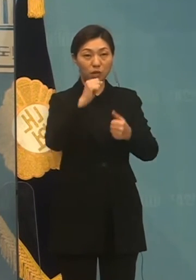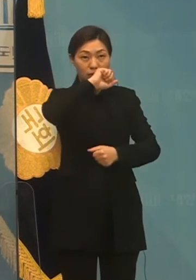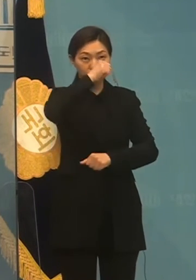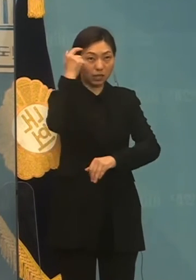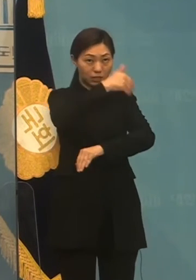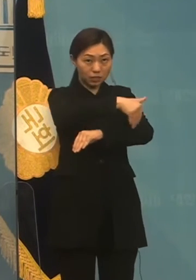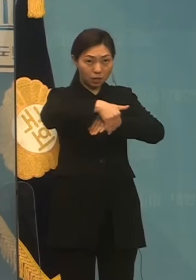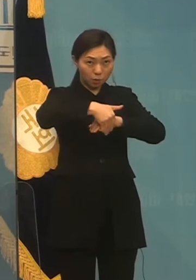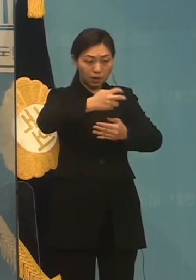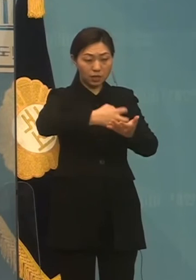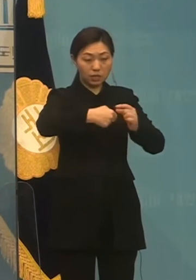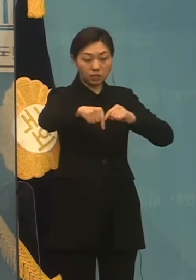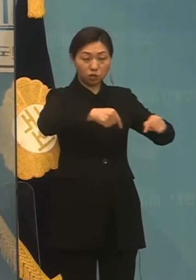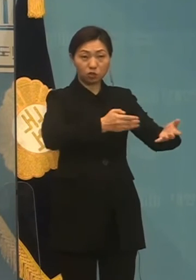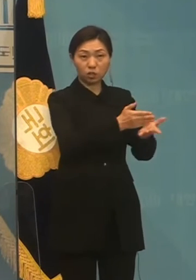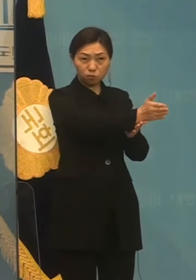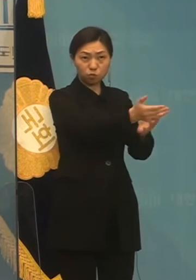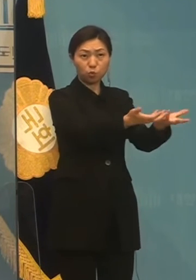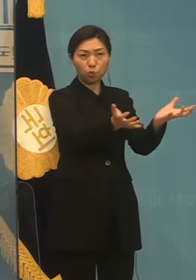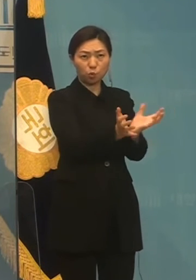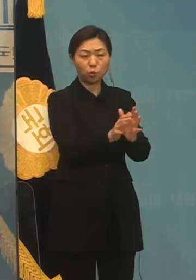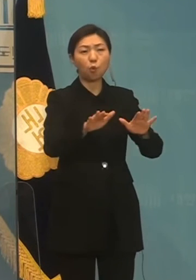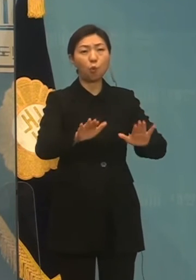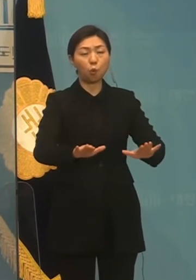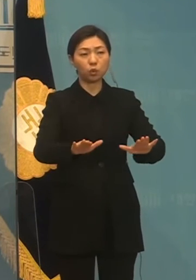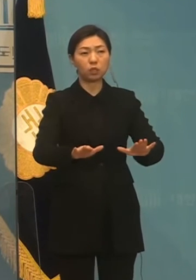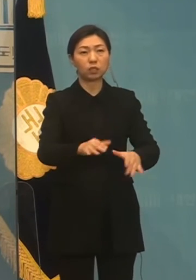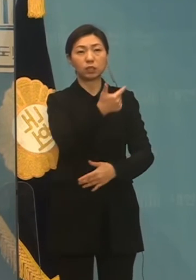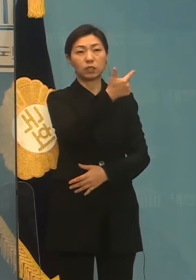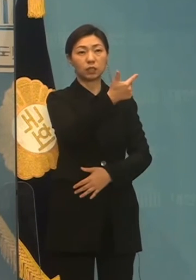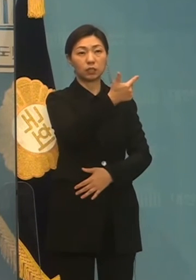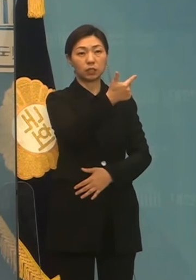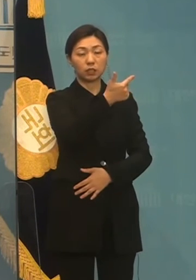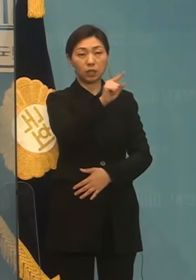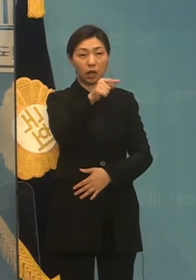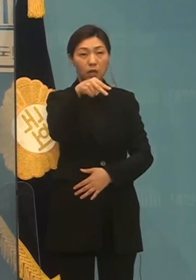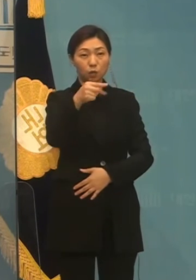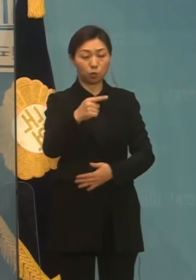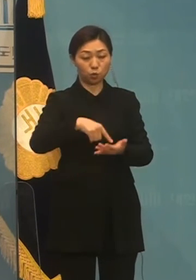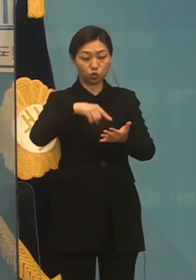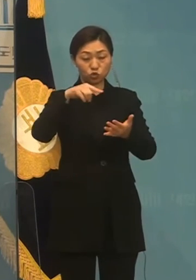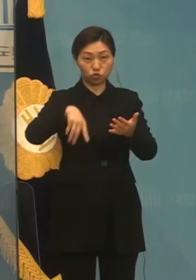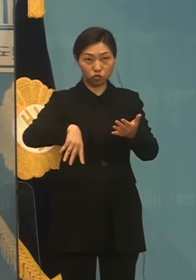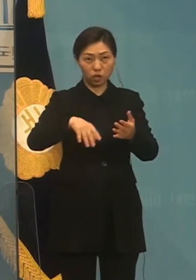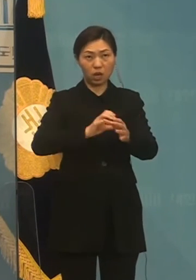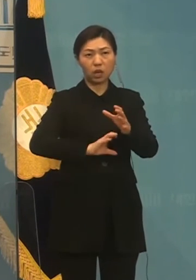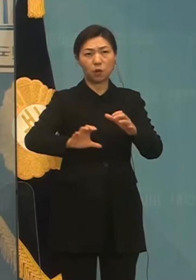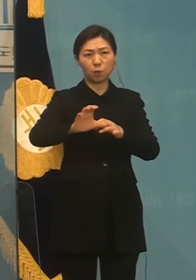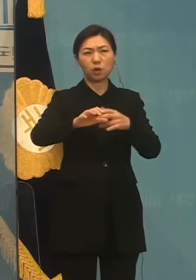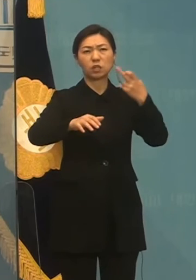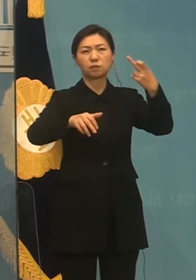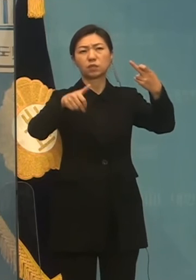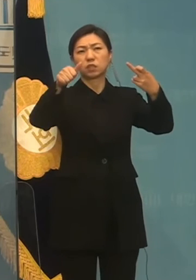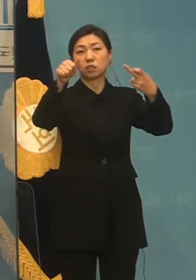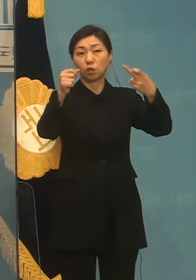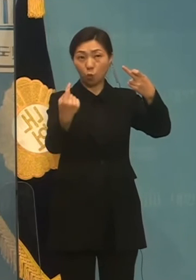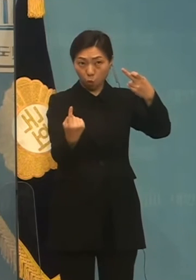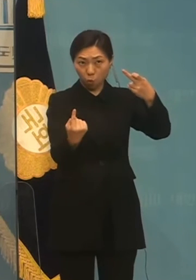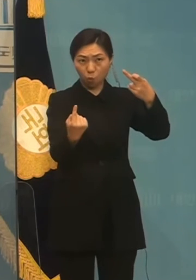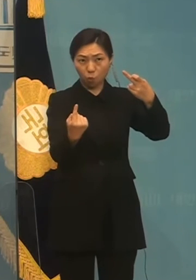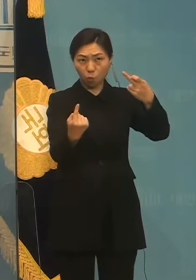예산정책처는 오늘 10월 29일 나보 추계 세대 이슈 제대 17호를